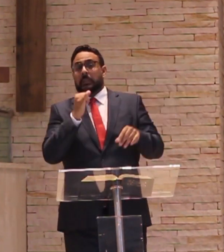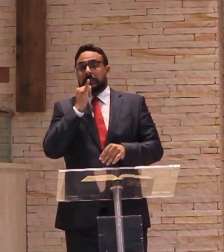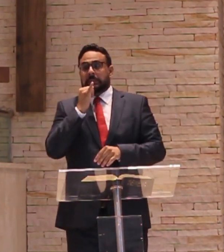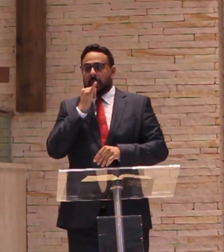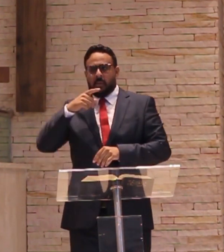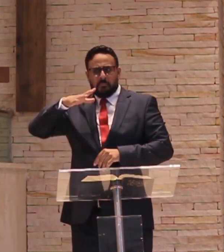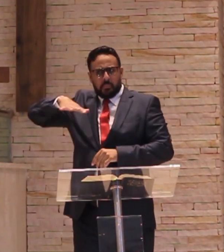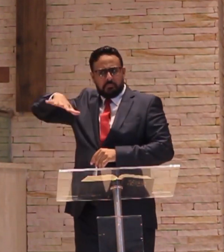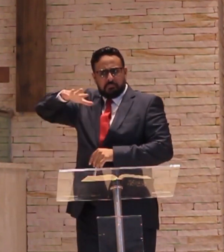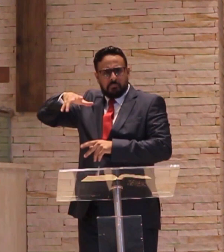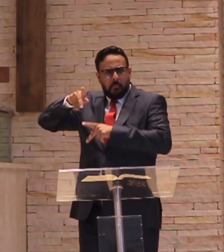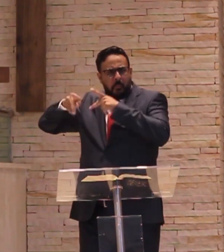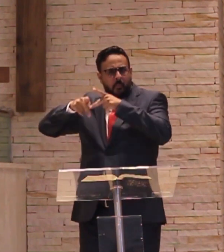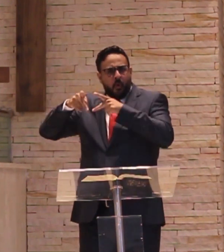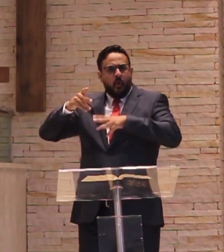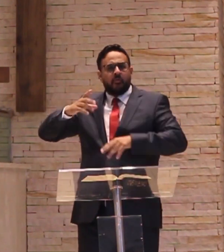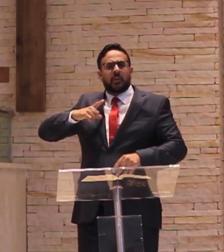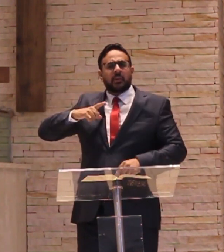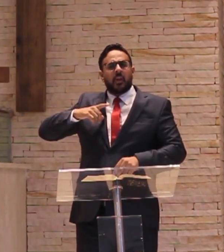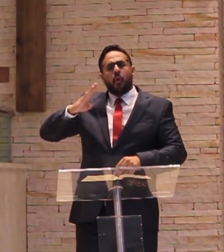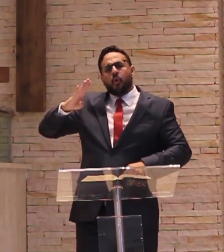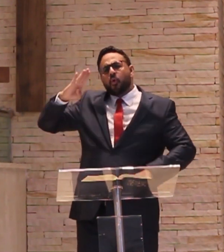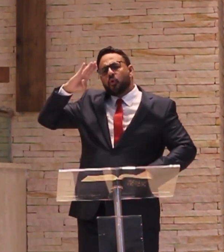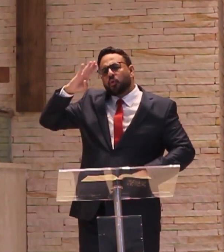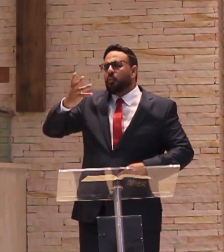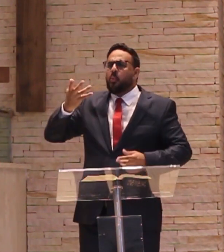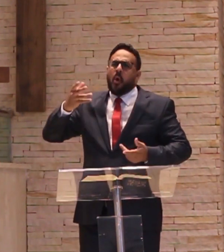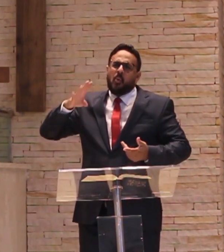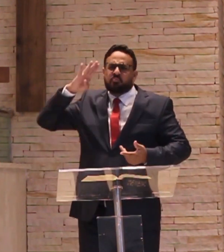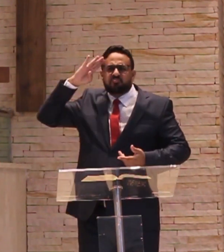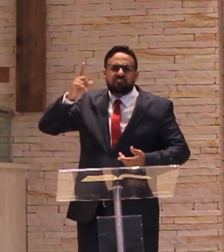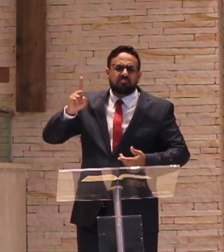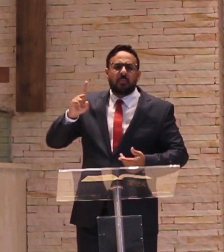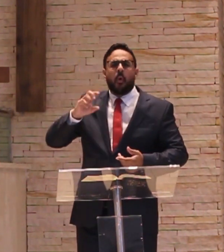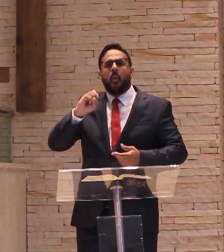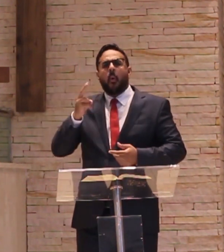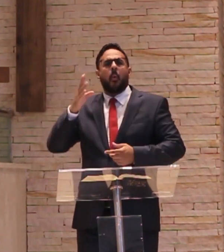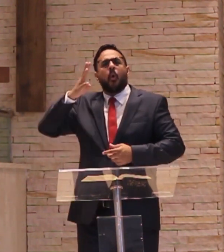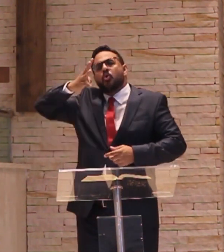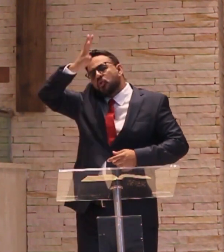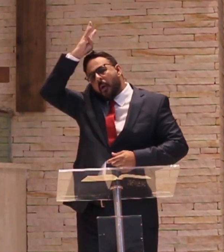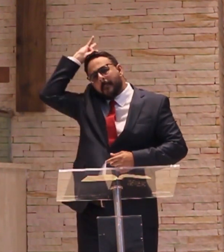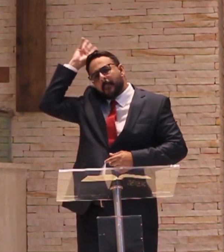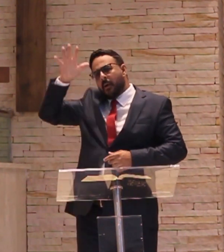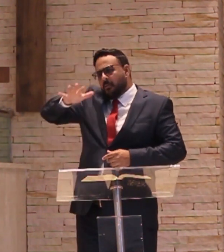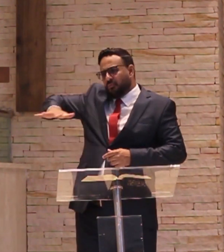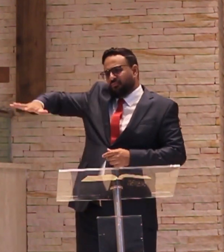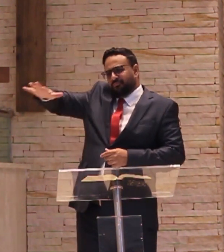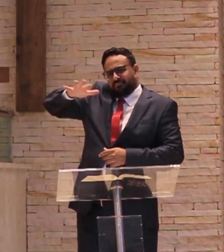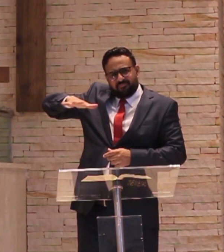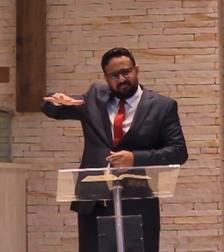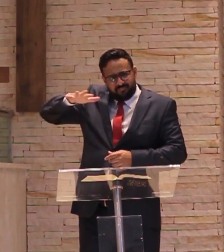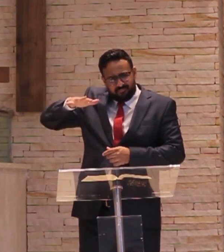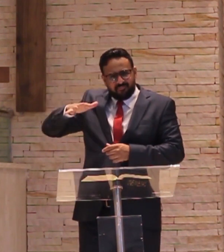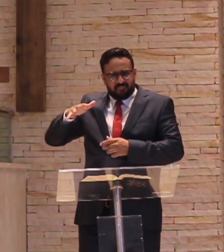forma muito cruel. Para vocês terem uma ideia, um cidadão romano